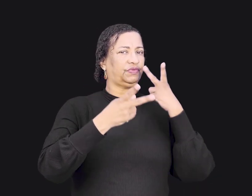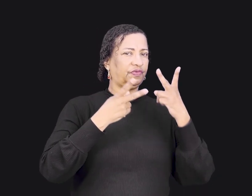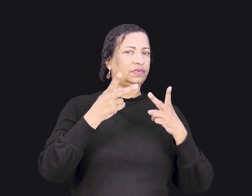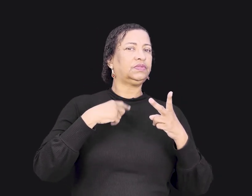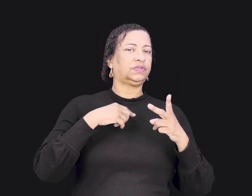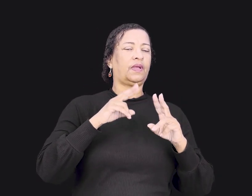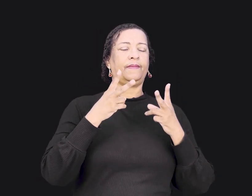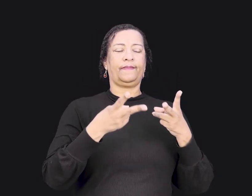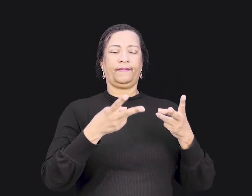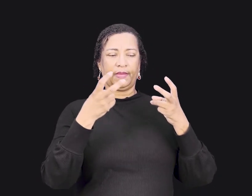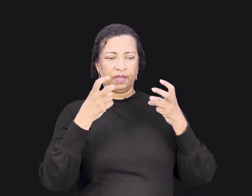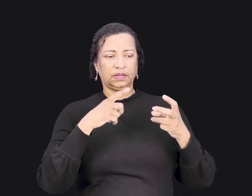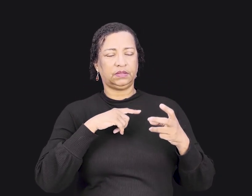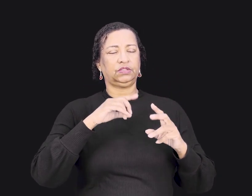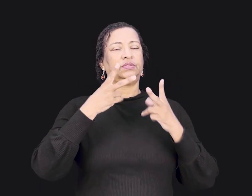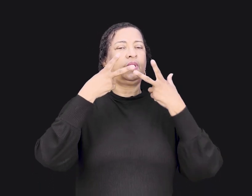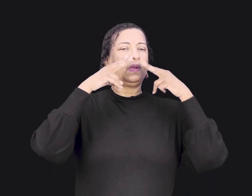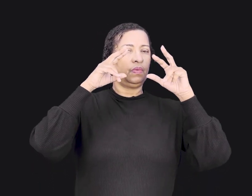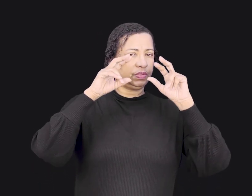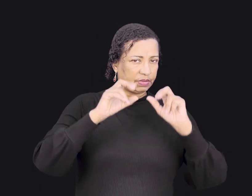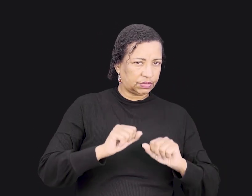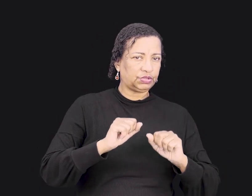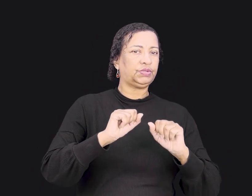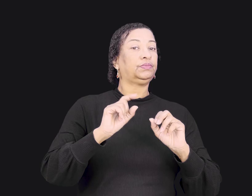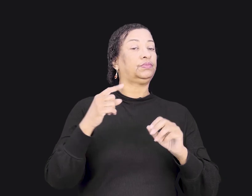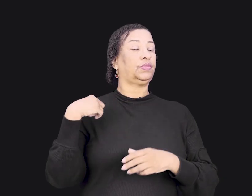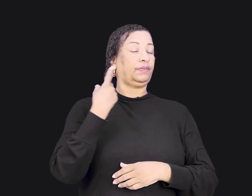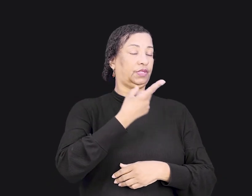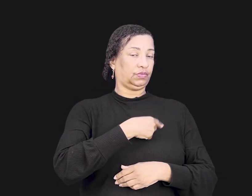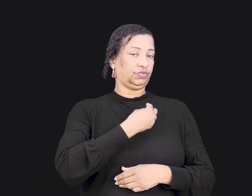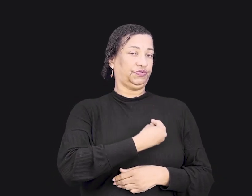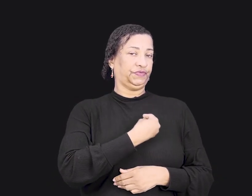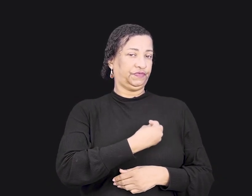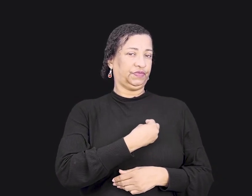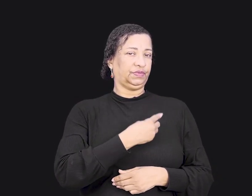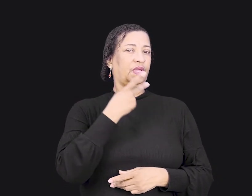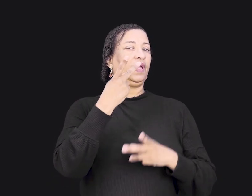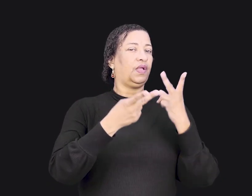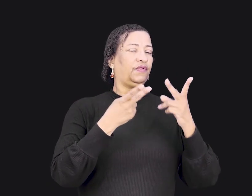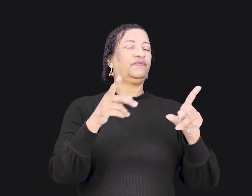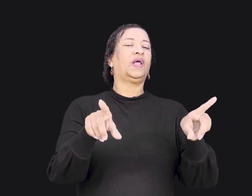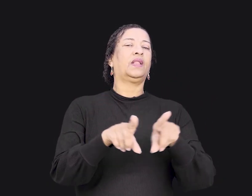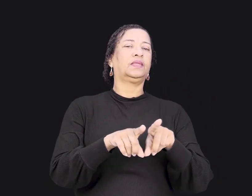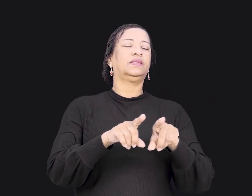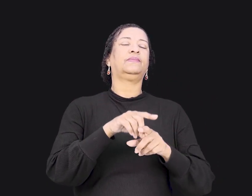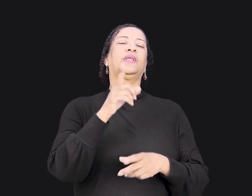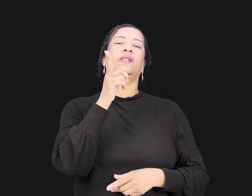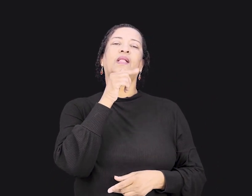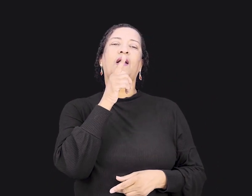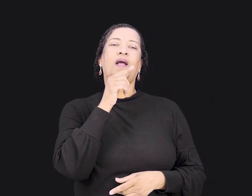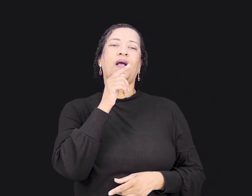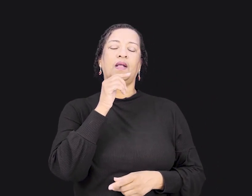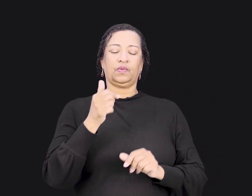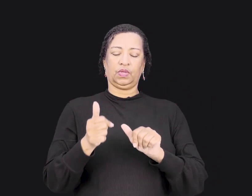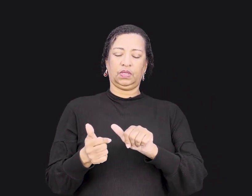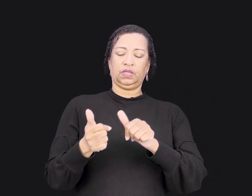o fruto do Espírito Santo em nossas vidas. Mas João também fala sobre a água. Ele se refere à água do batismo.